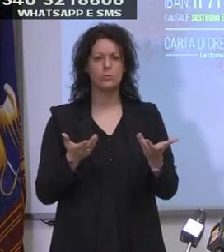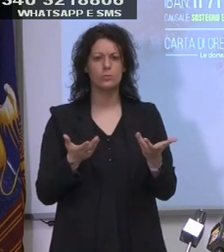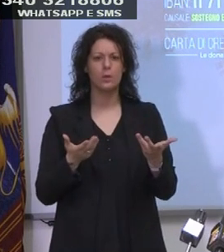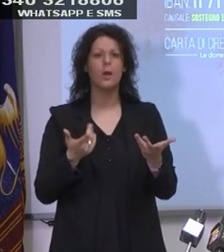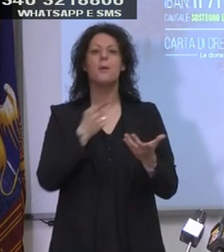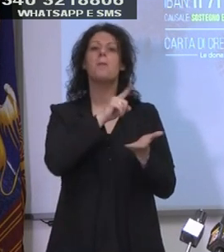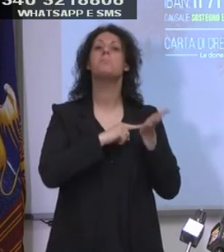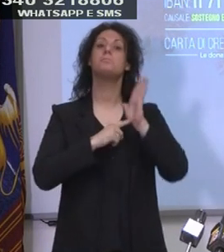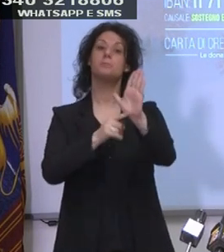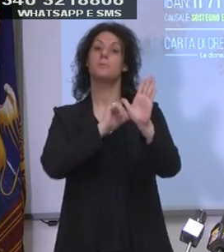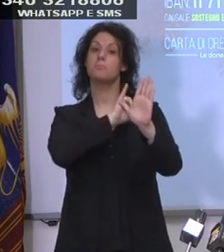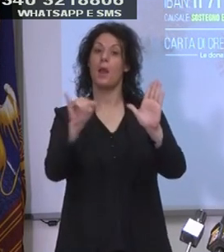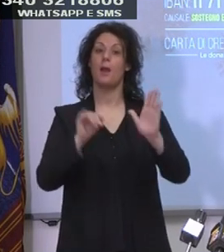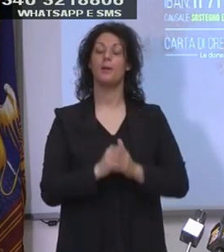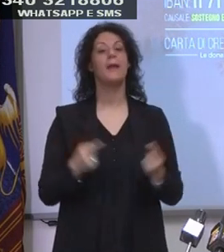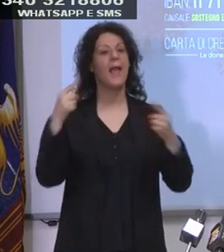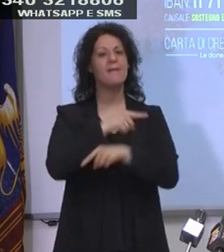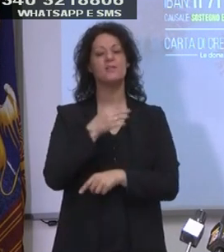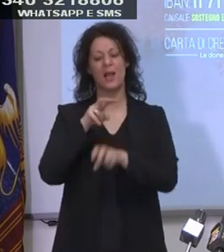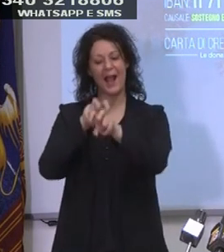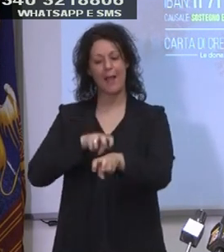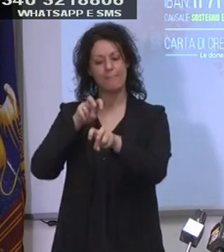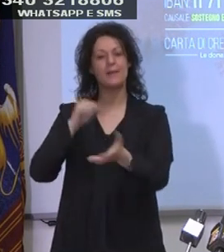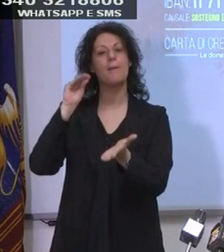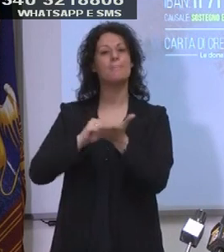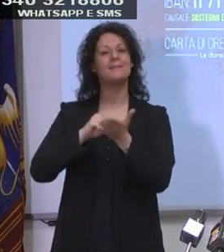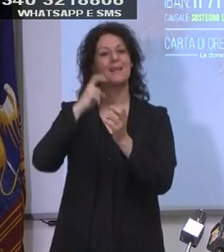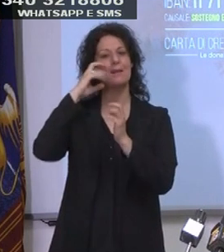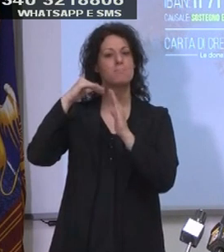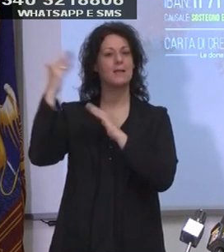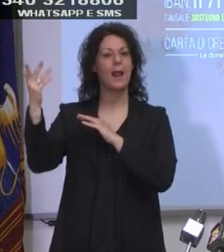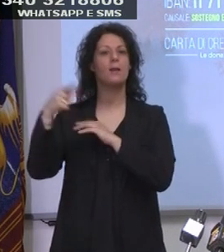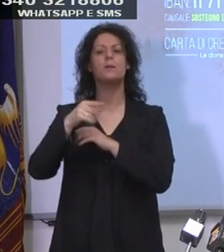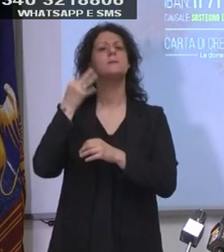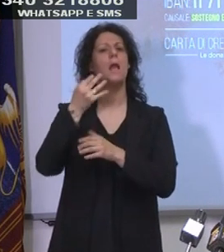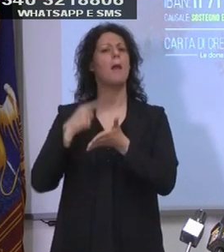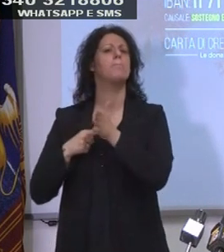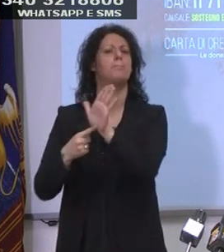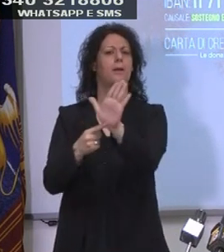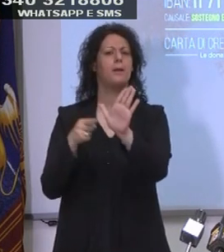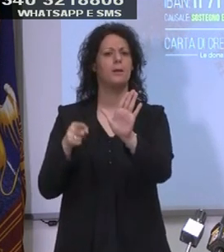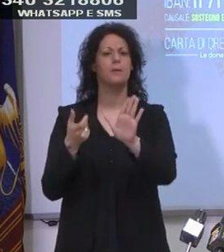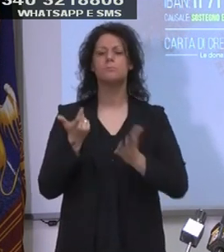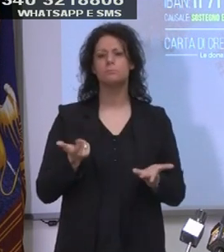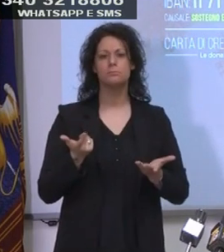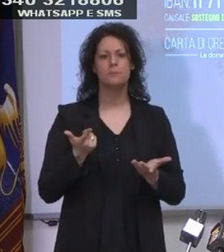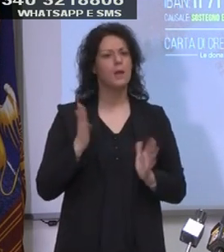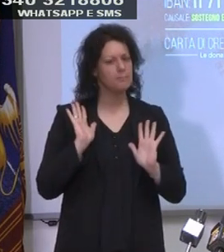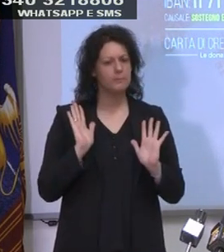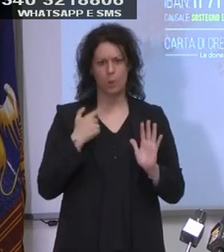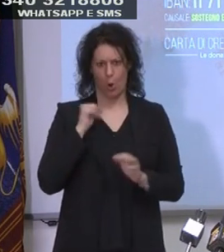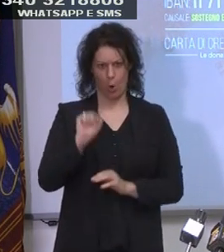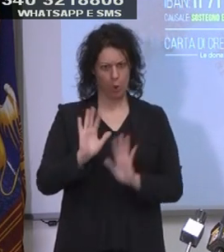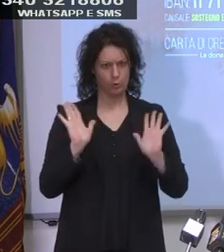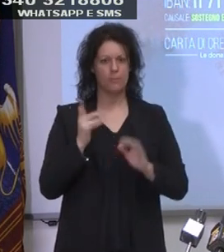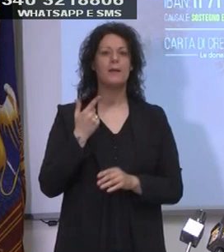moda solo far vedere la campagna dove ci sono immigrati. Non sto parlando contro gli immigrati, che sia chiaro, però se mi chiede della regolarizzazione,